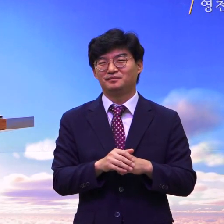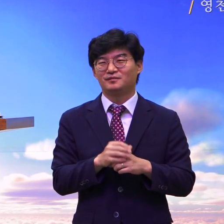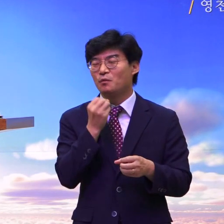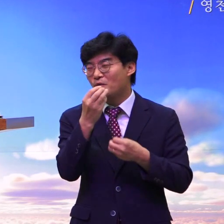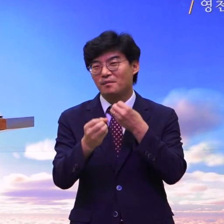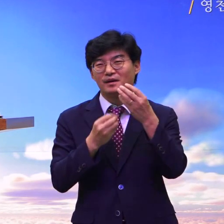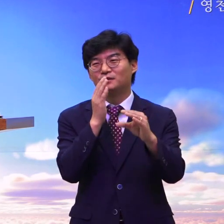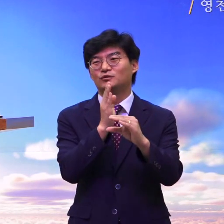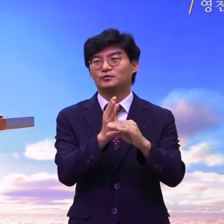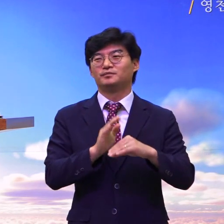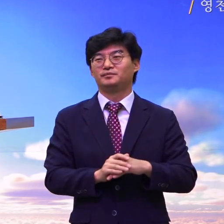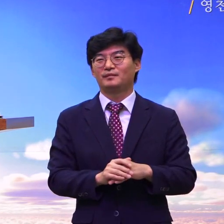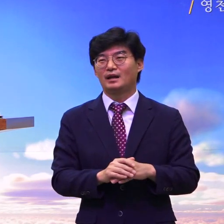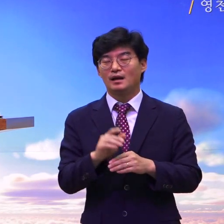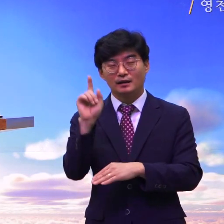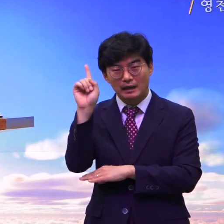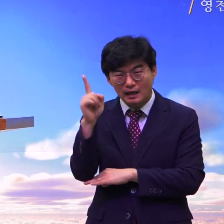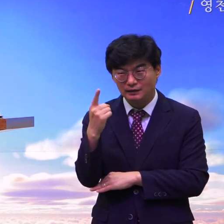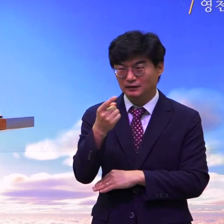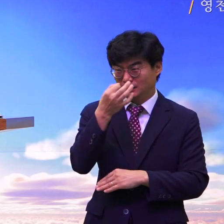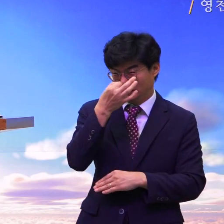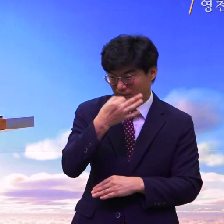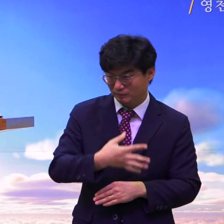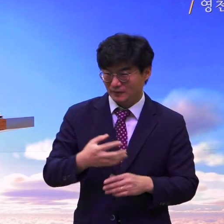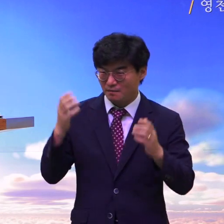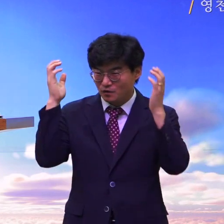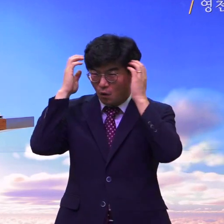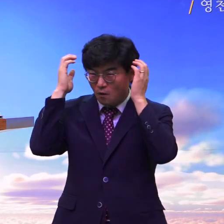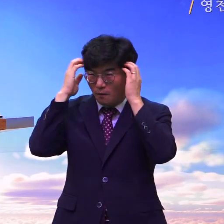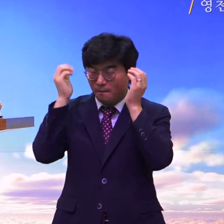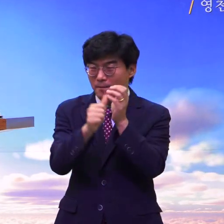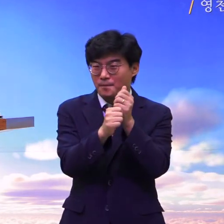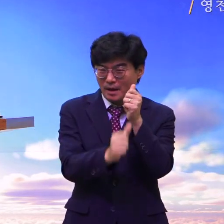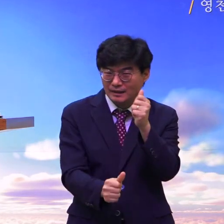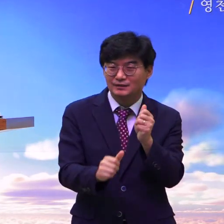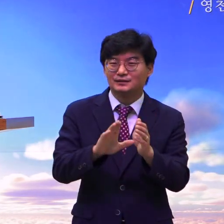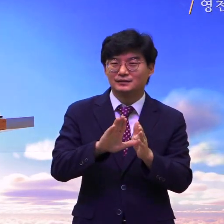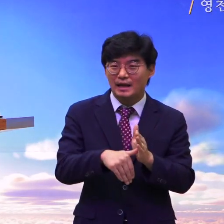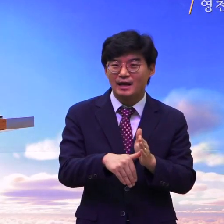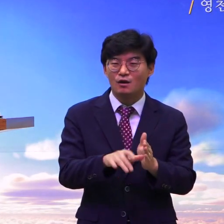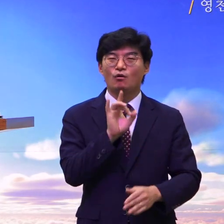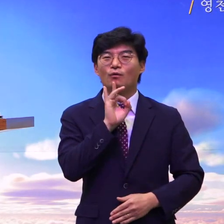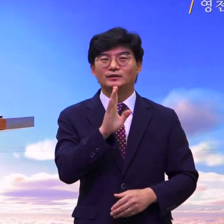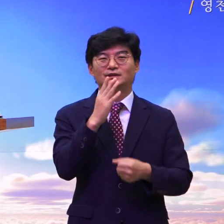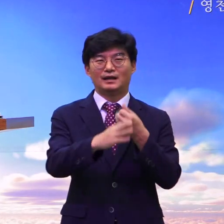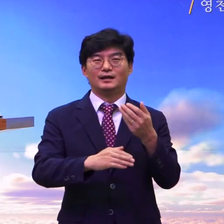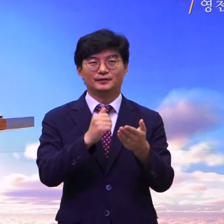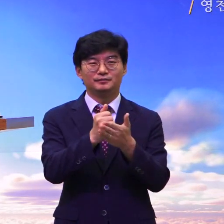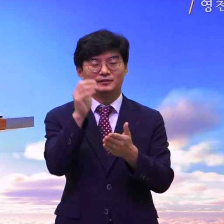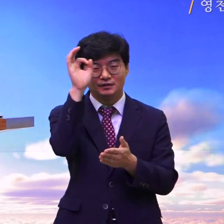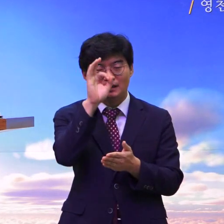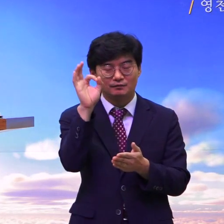다윗은 정말 말할 수 없는 어려움 속에서 오직 하나님만 갈망했습니다.